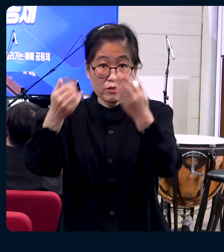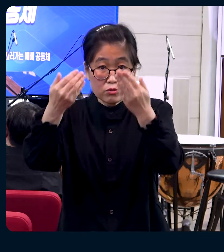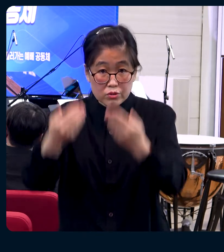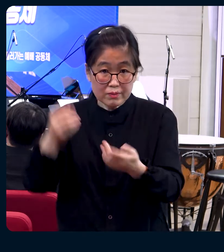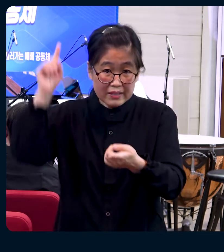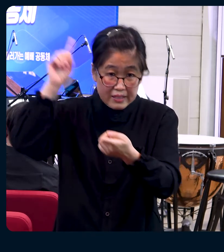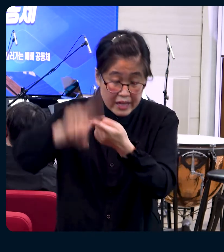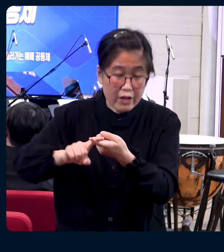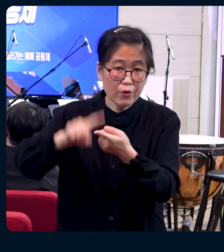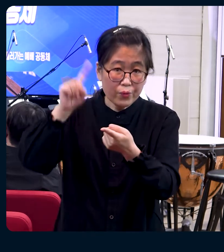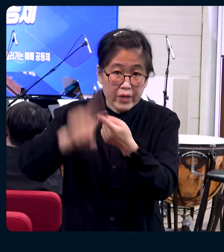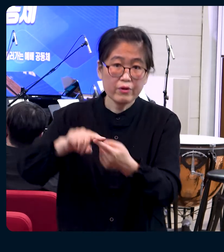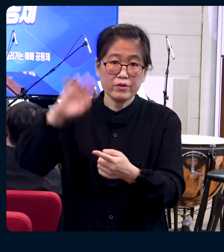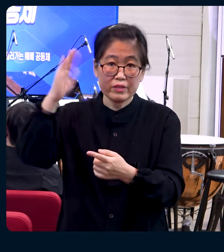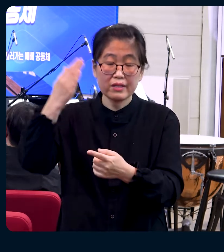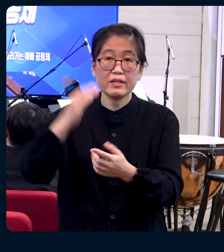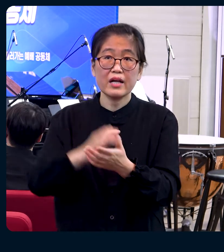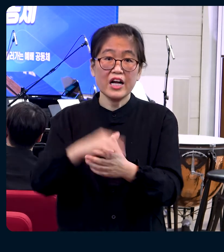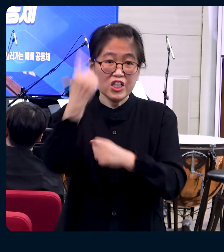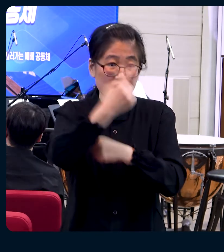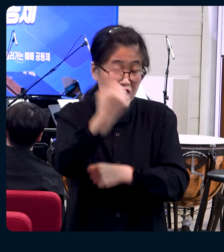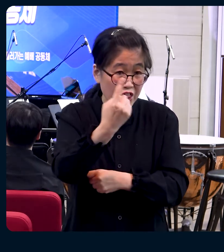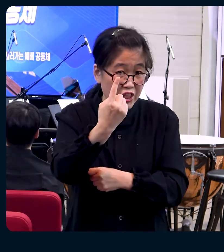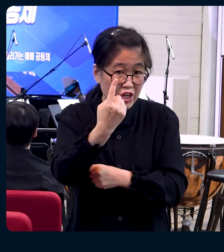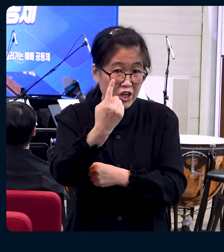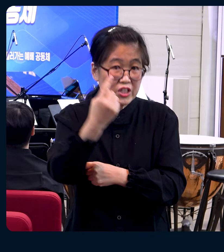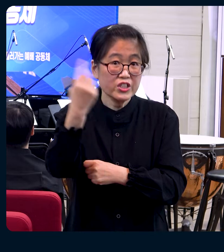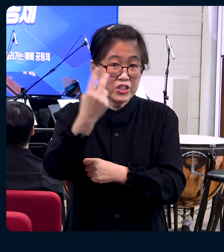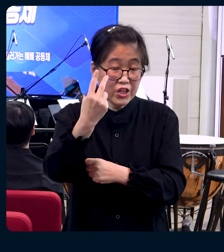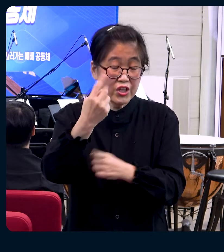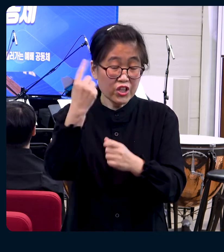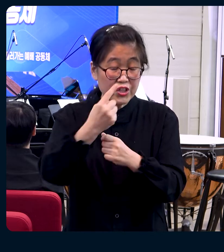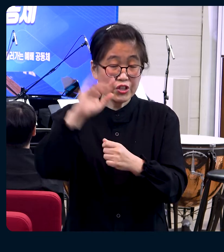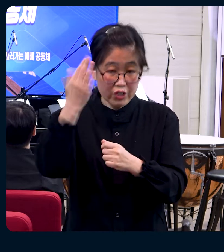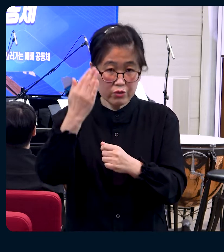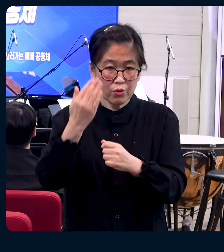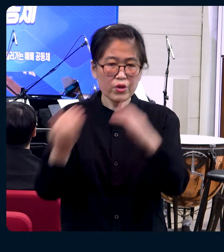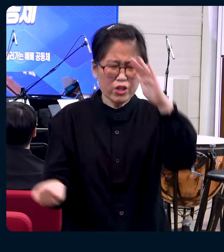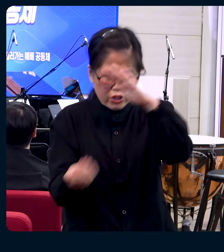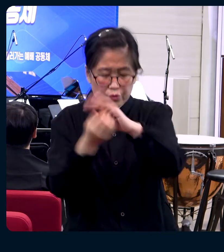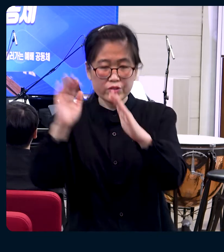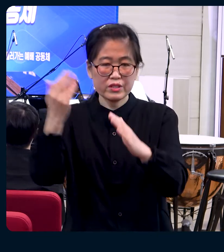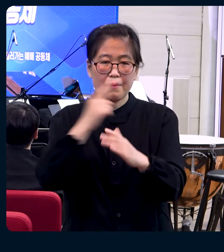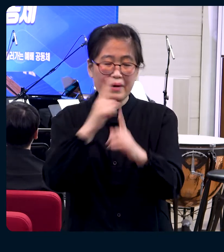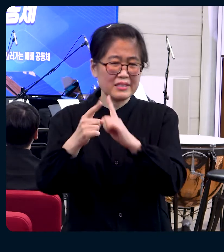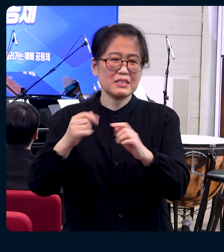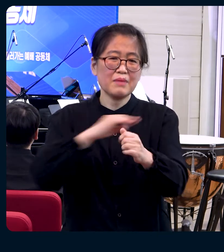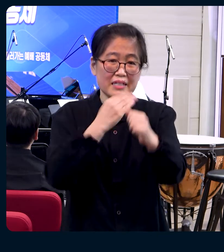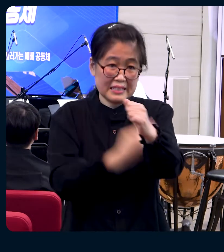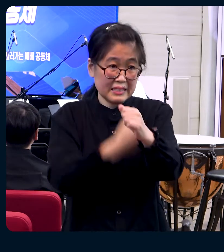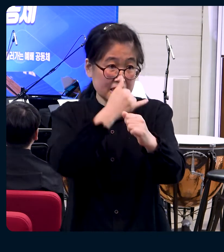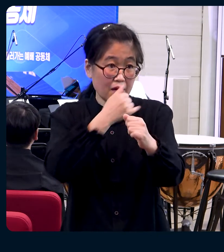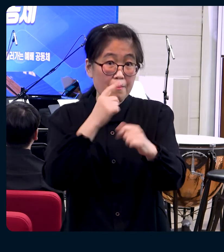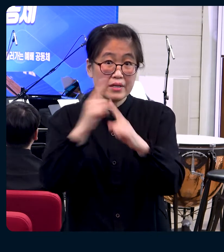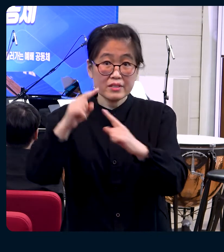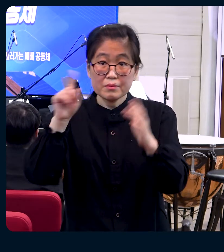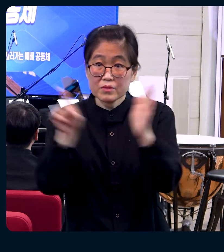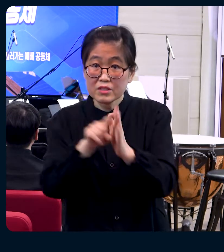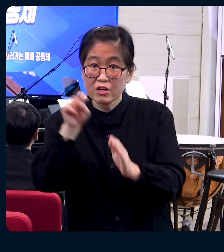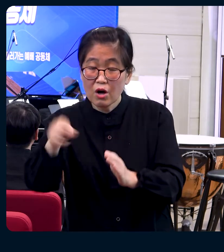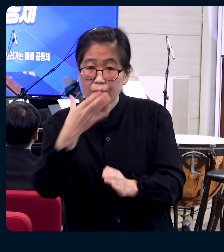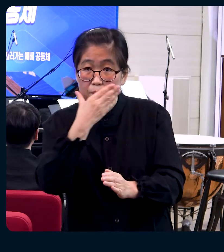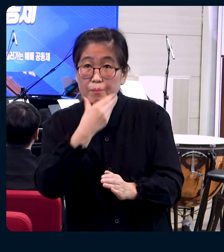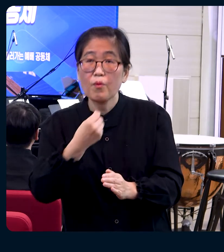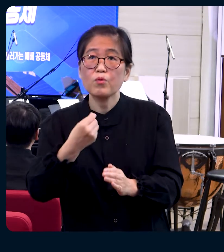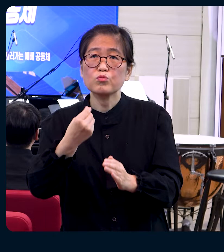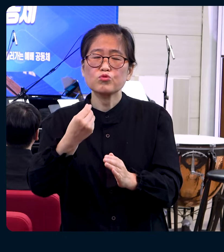주님이 말씀하시면 그대로 되니라. 천년이 걸러도 이루어지는 것입니다. 이게 말씀의 능력입니다. 그러니까 여러분, 말씀을